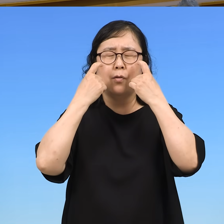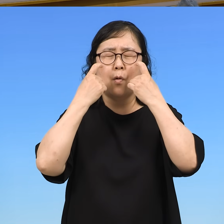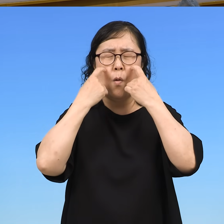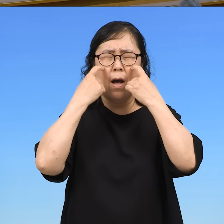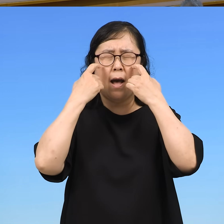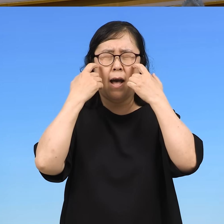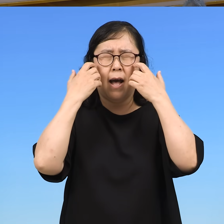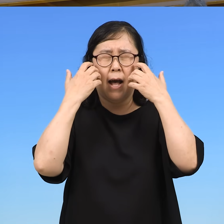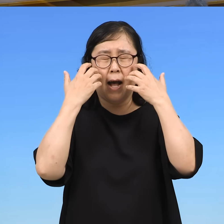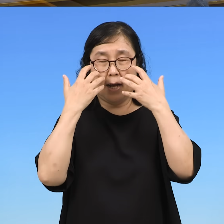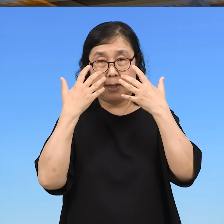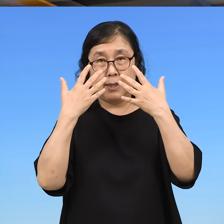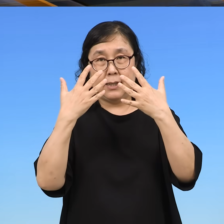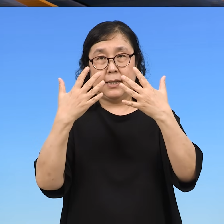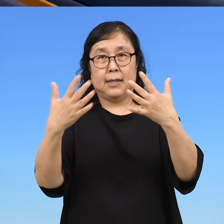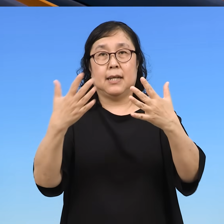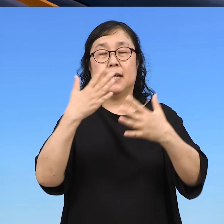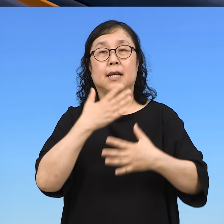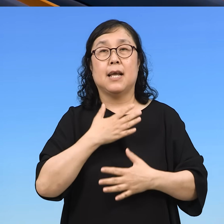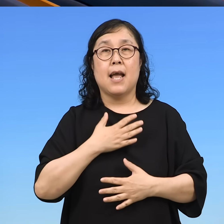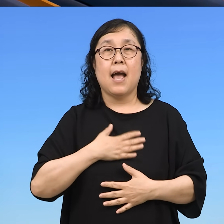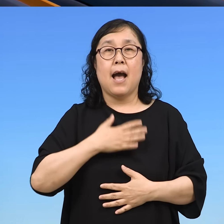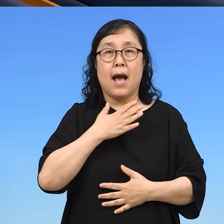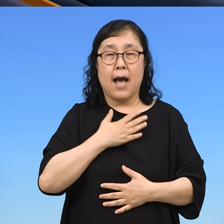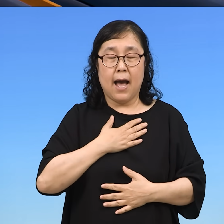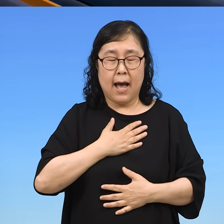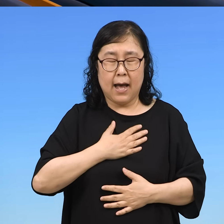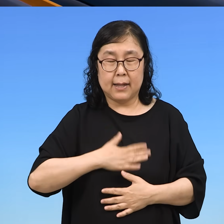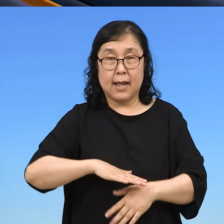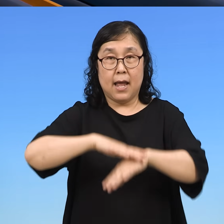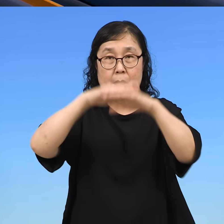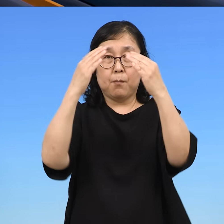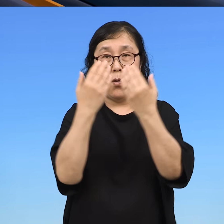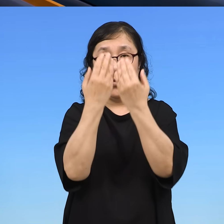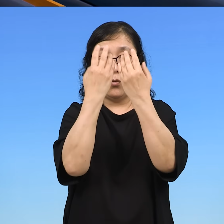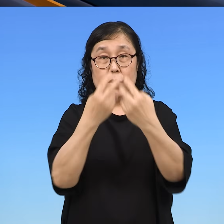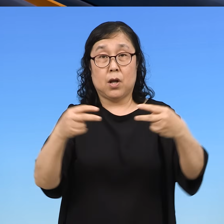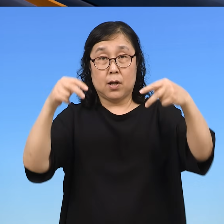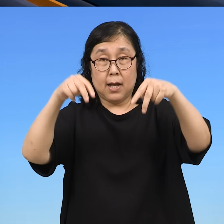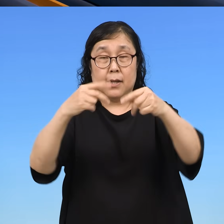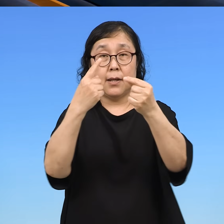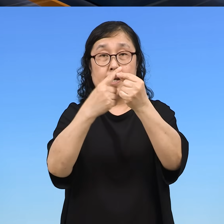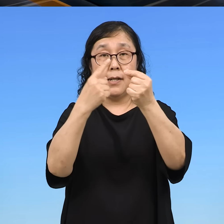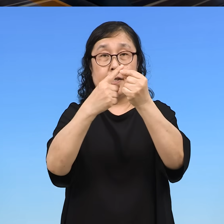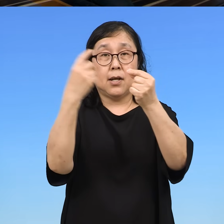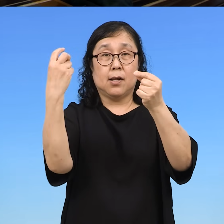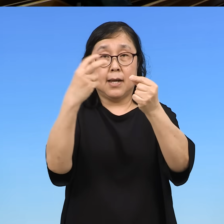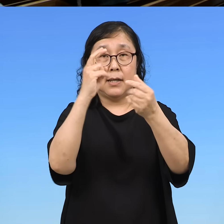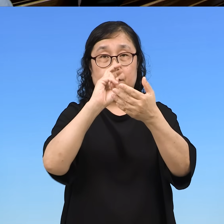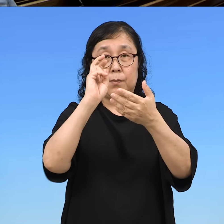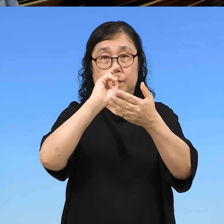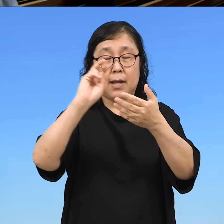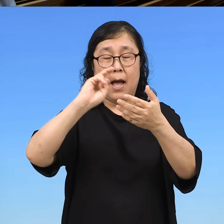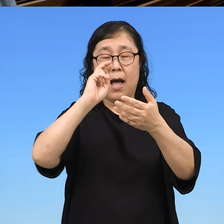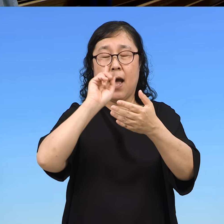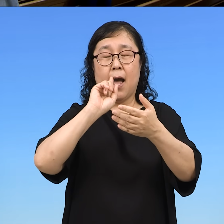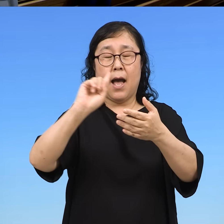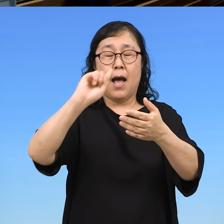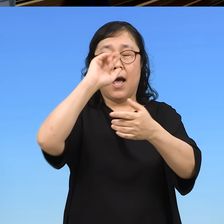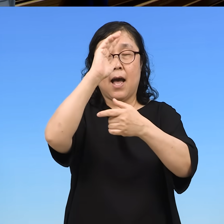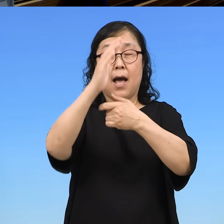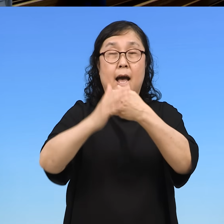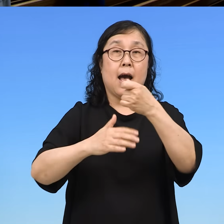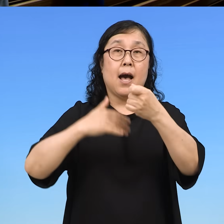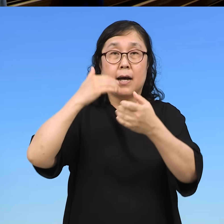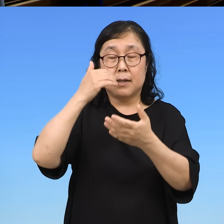나는 확실히 아네. 우리 다 자리에서 일어나셔서 1절 다시 한번 이렇게 노래합니다. 아,